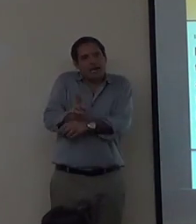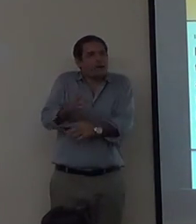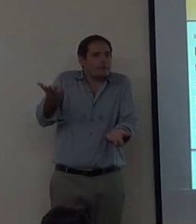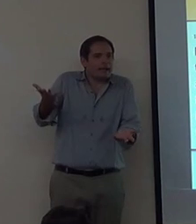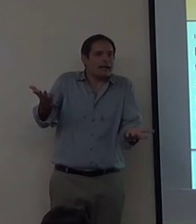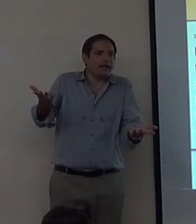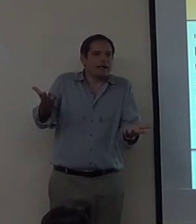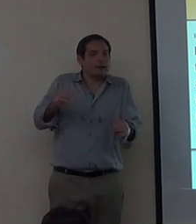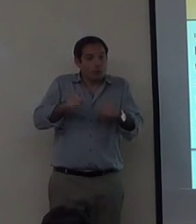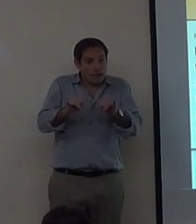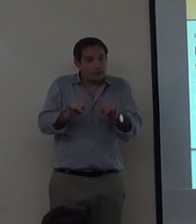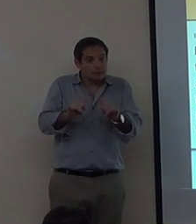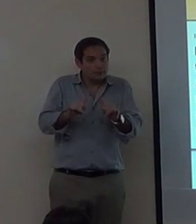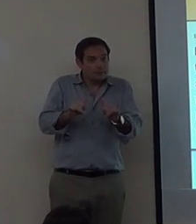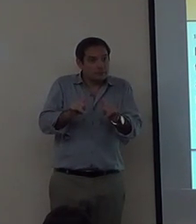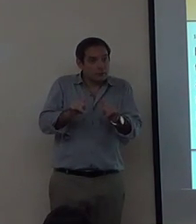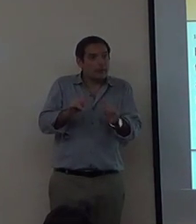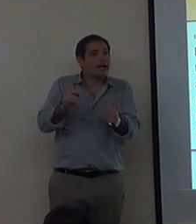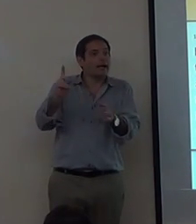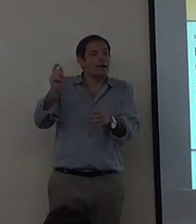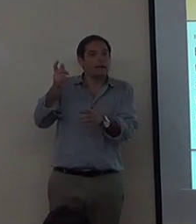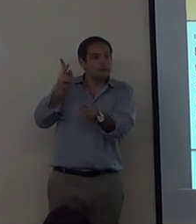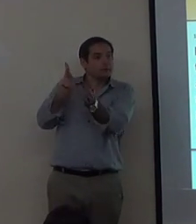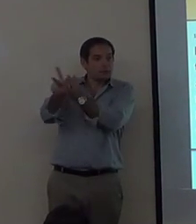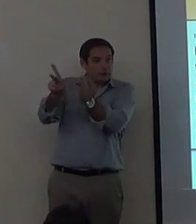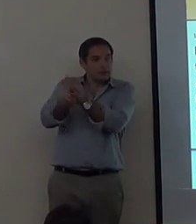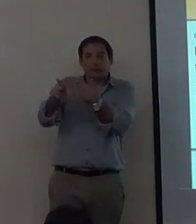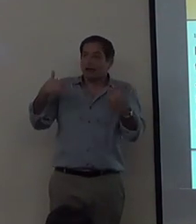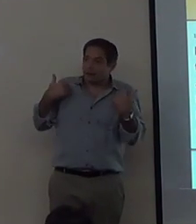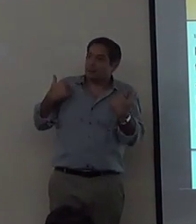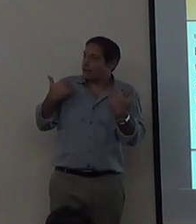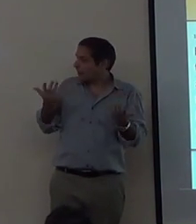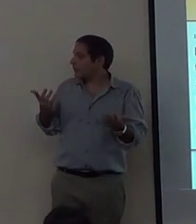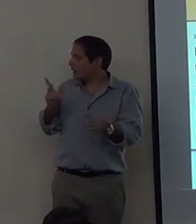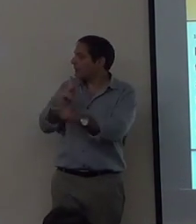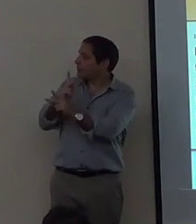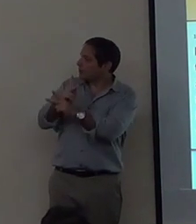¿Qué lo usaba para jugar? ¿O para...?